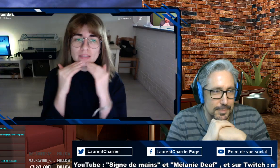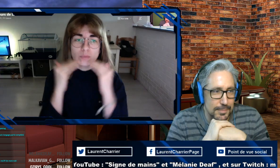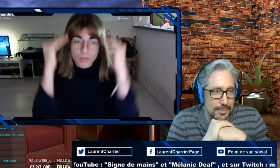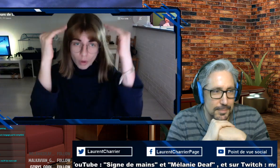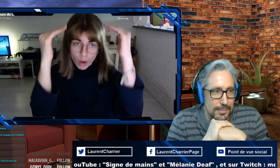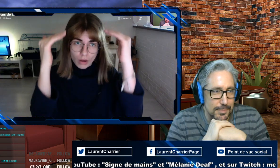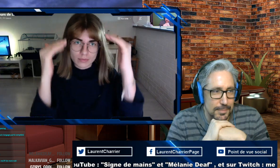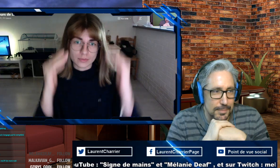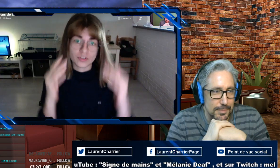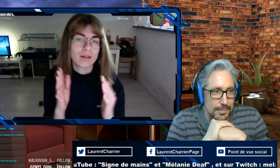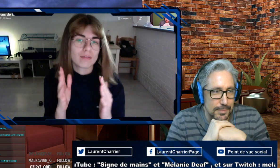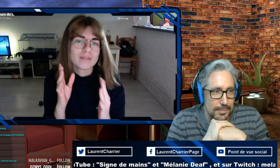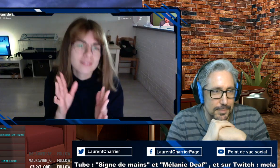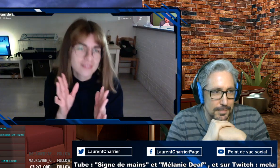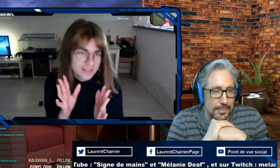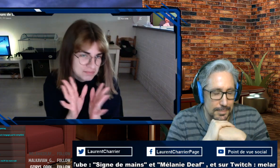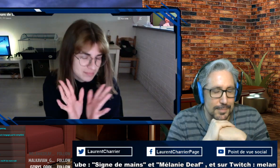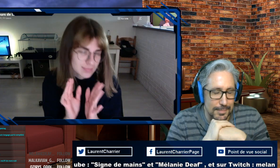pas parler trop fort.